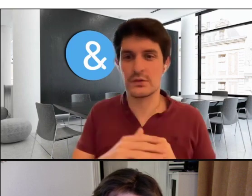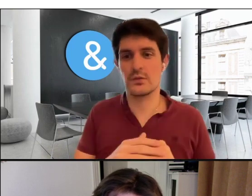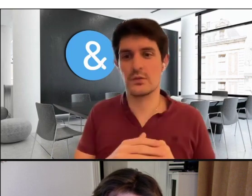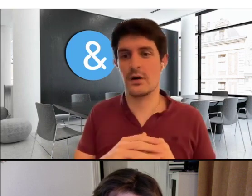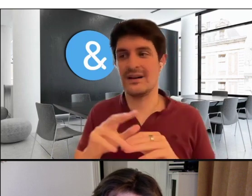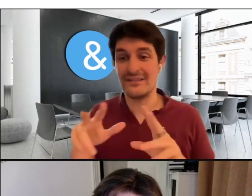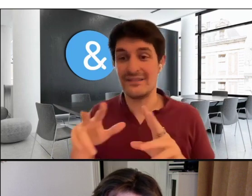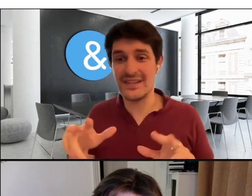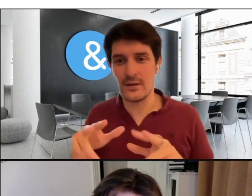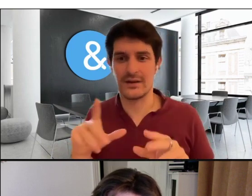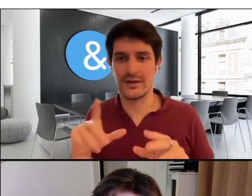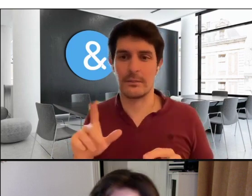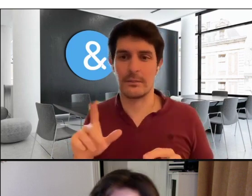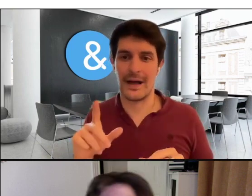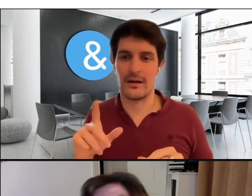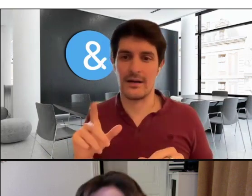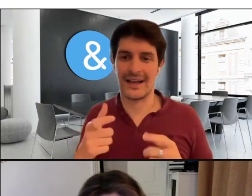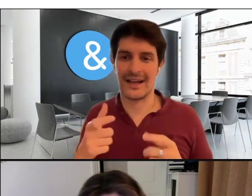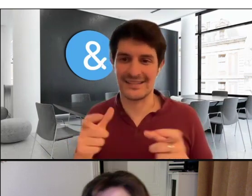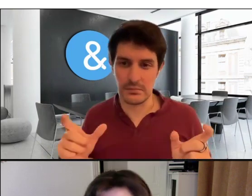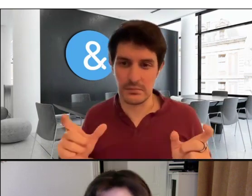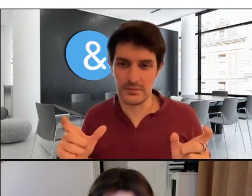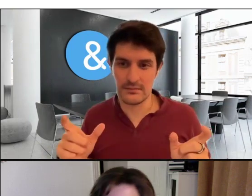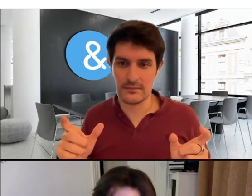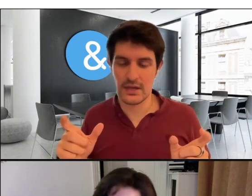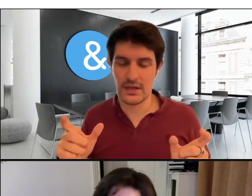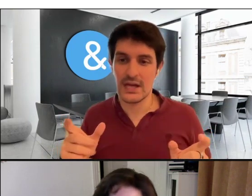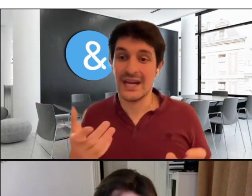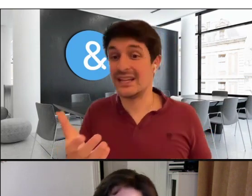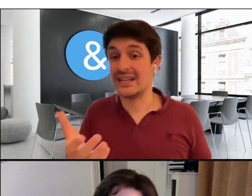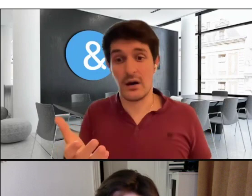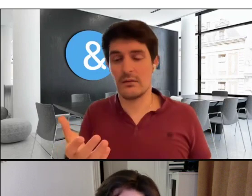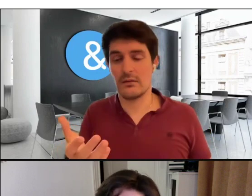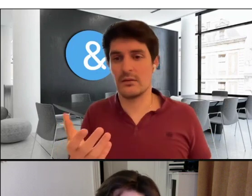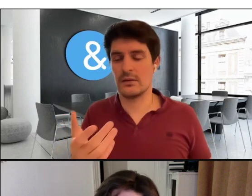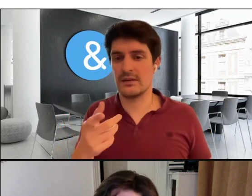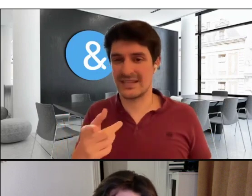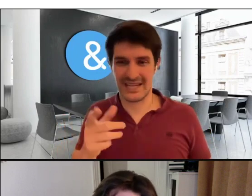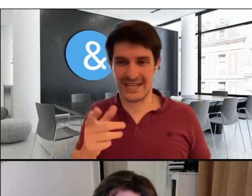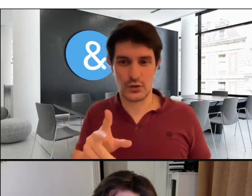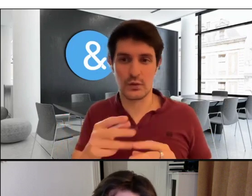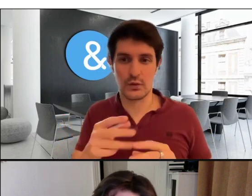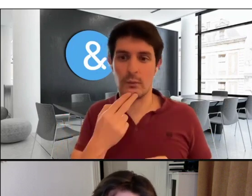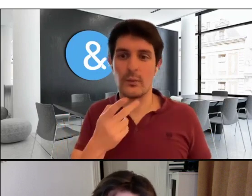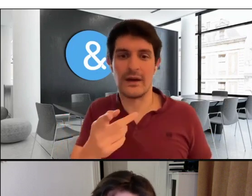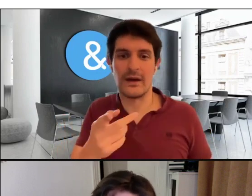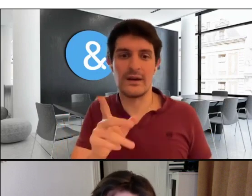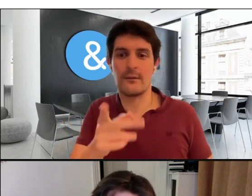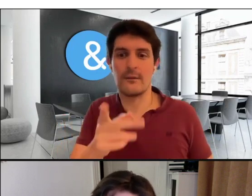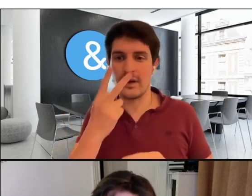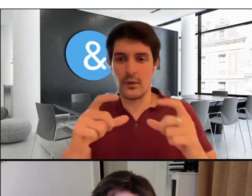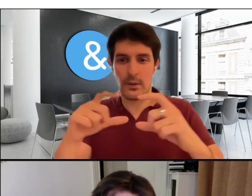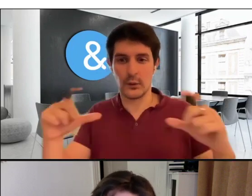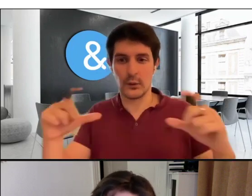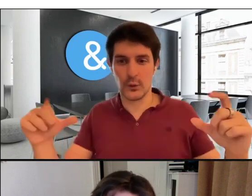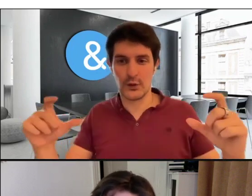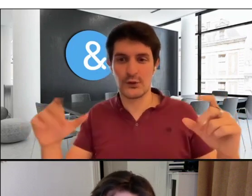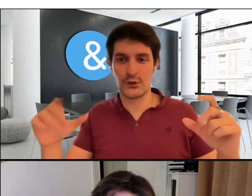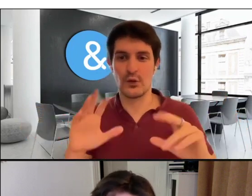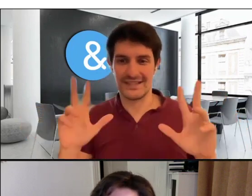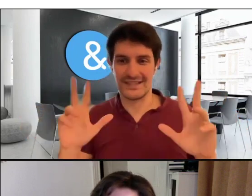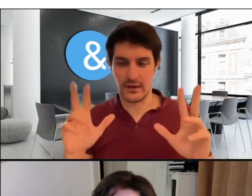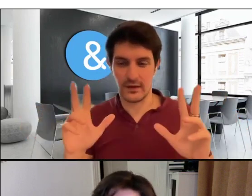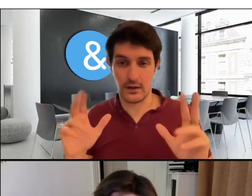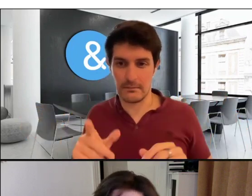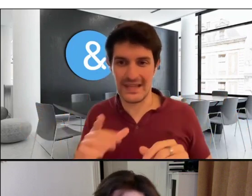sur les vidéos qui ne sont pas accessibles. Et d'ailleurs, ça c'est quelque chose qu'on a. Là, vous voyez le bandeau sur